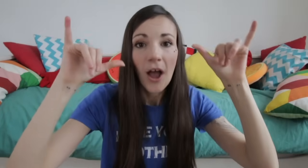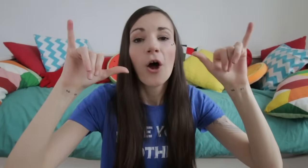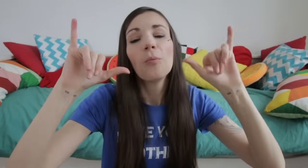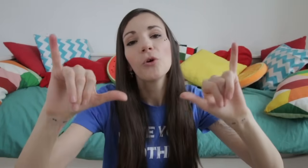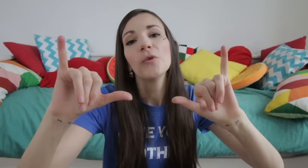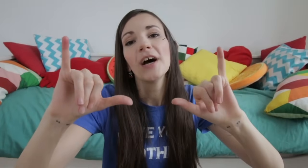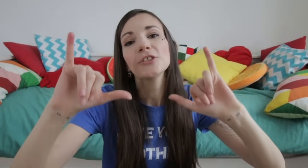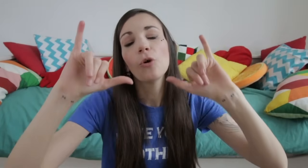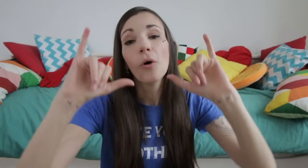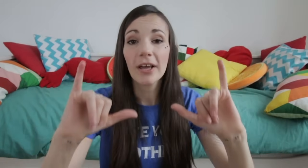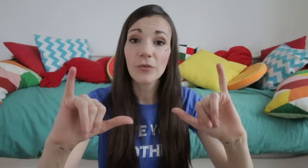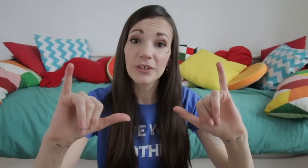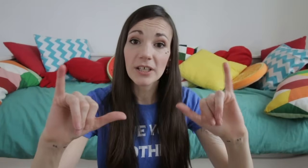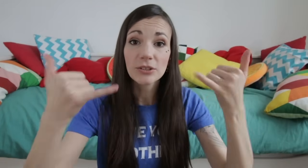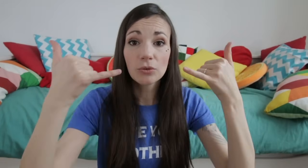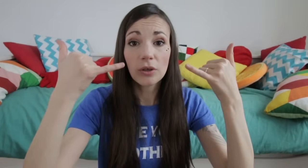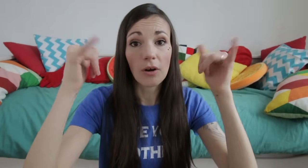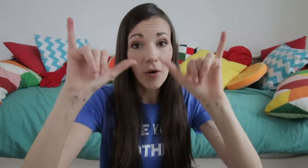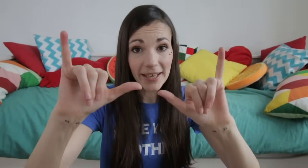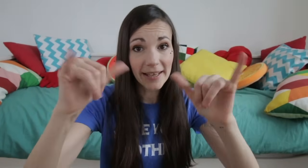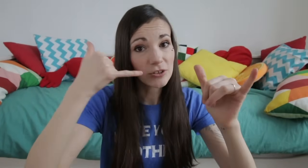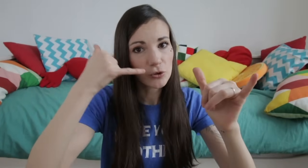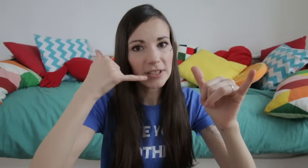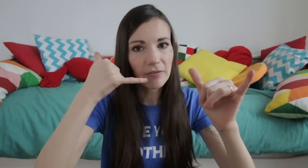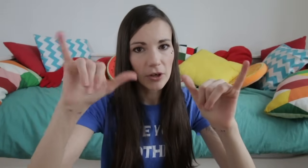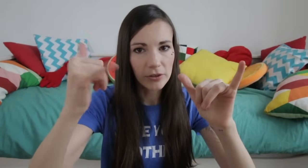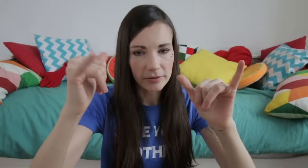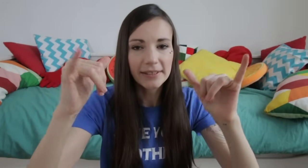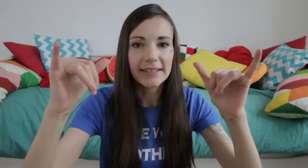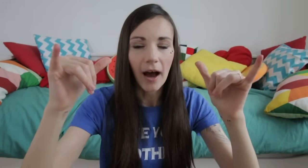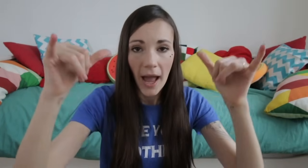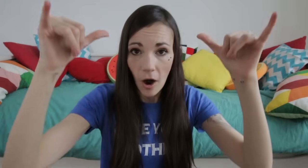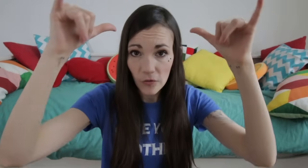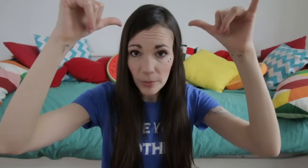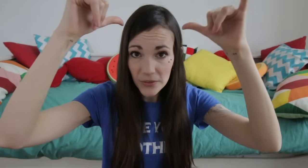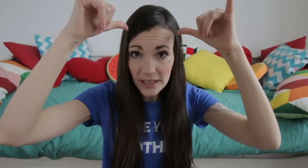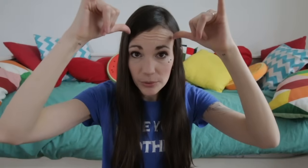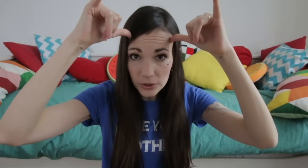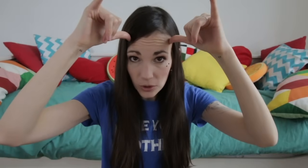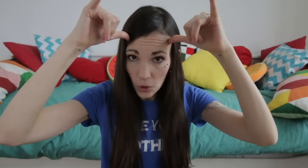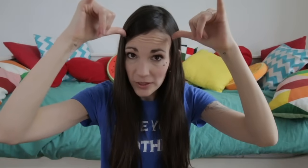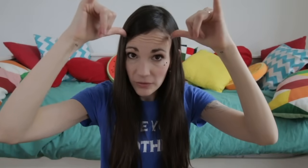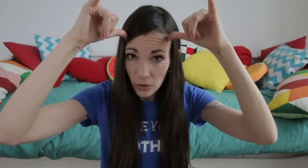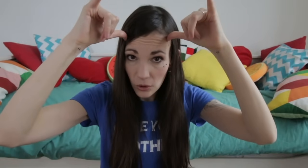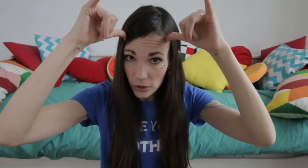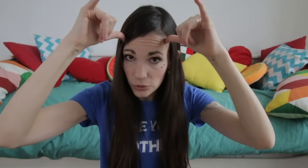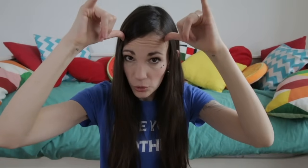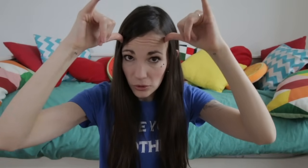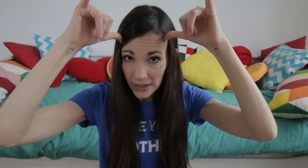Pour le mot vache, on prend la configuration en Y de téléphone, etc. On vient poser les pouces au niveau du haut de la